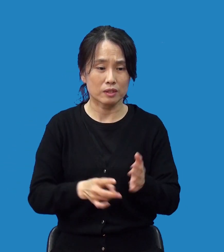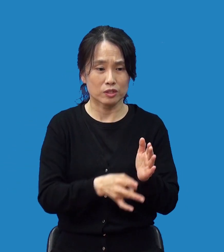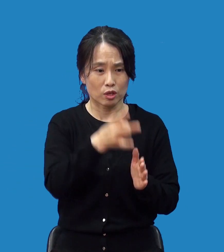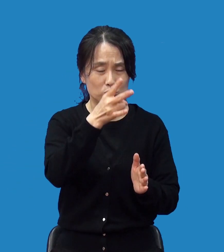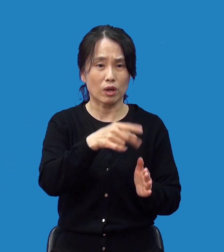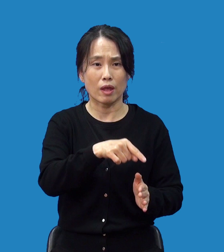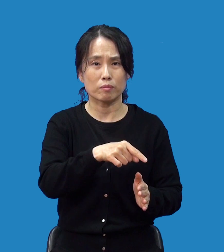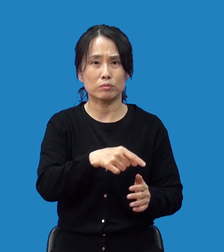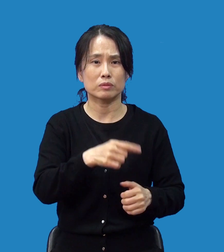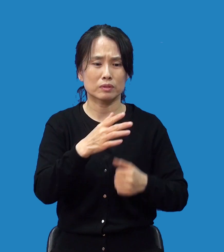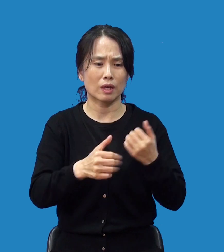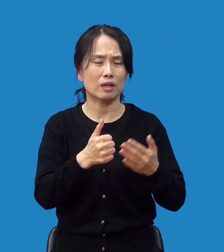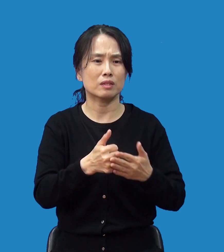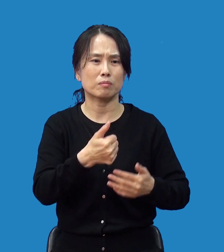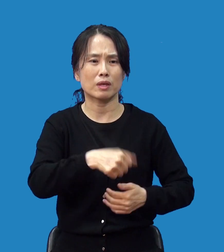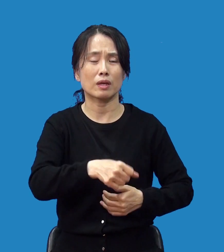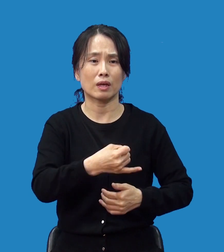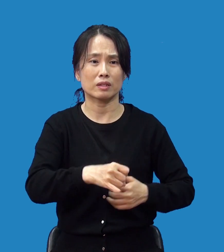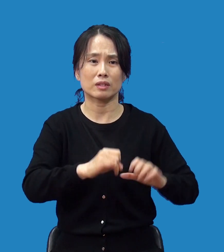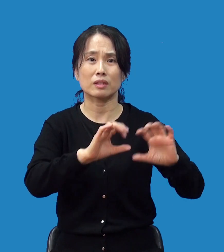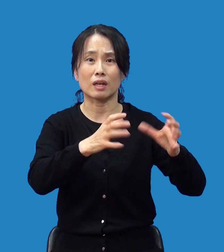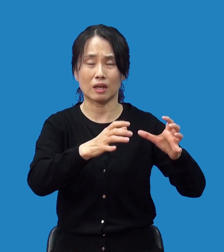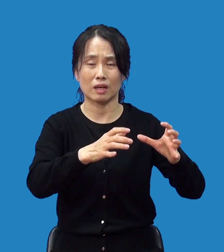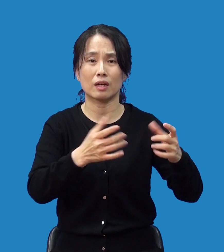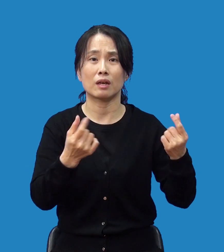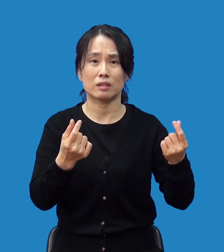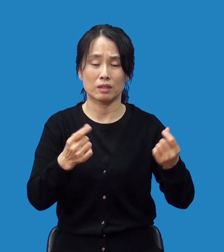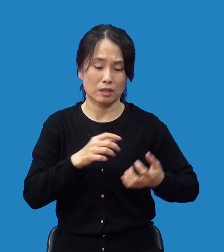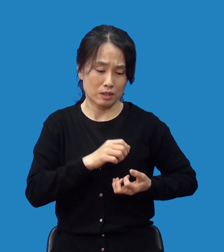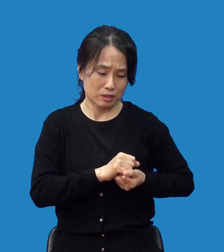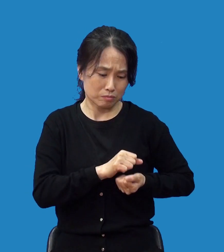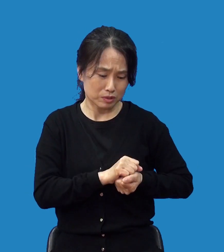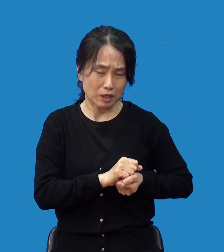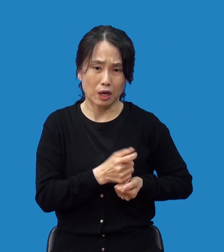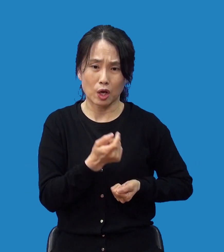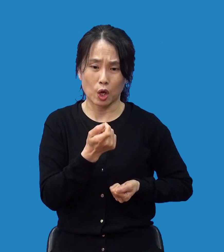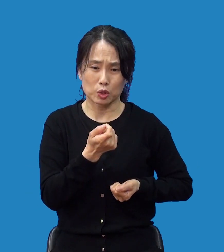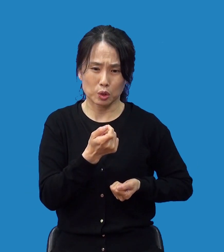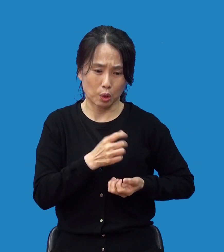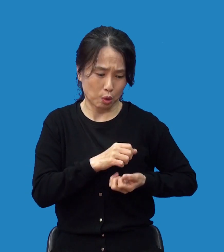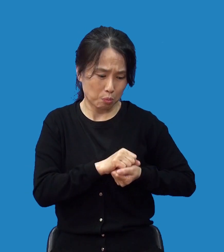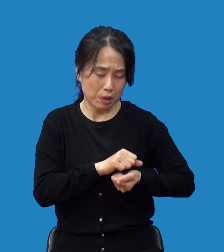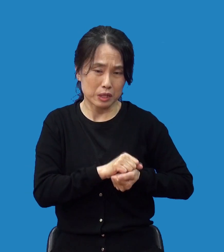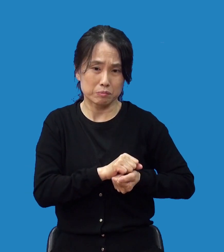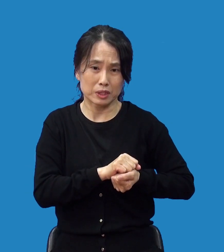여러분 심장이 우리 가슴 속에 주먹만한 작은